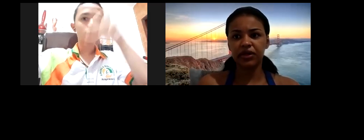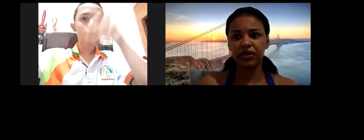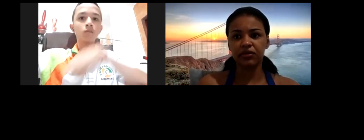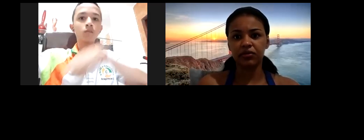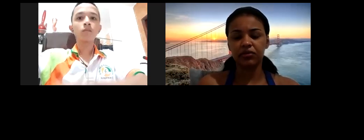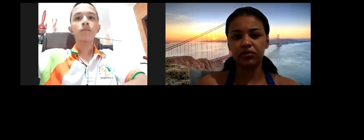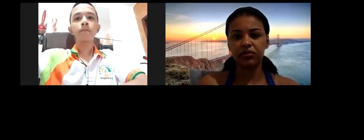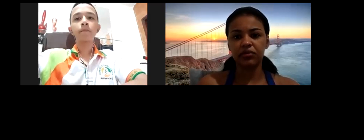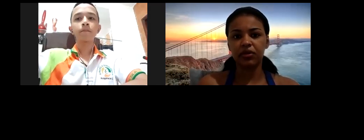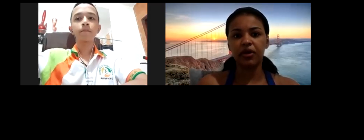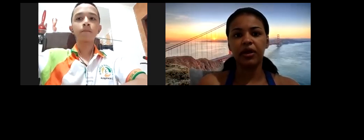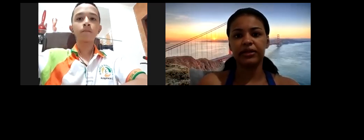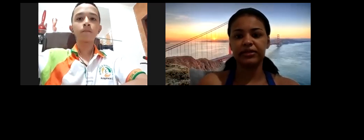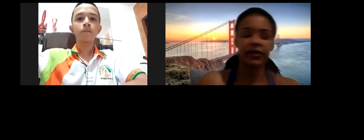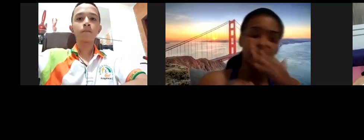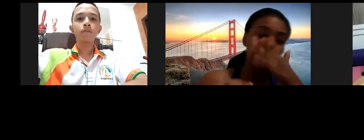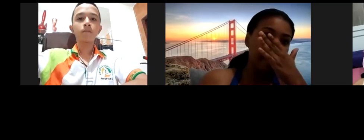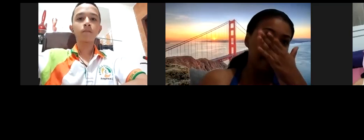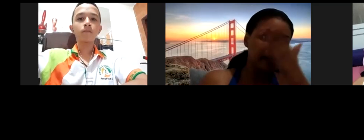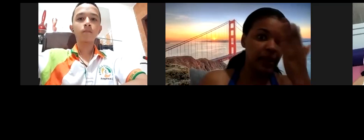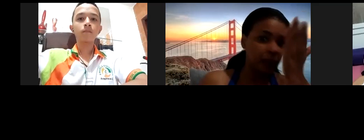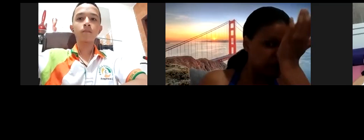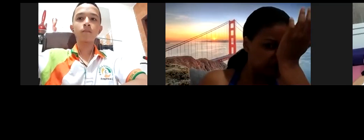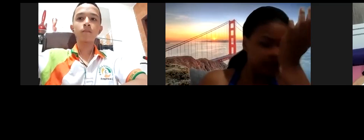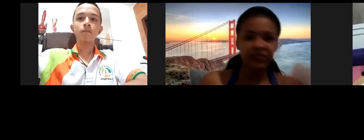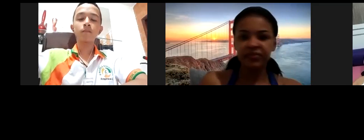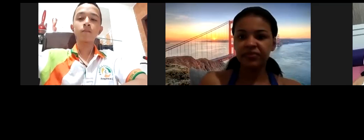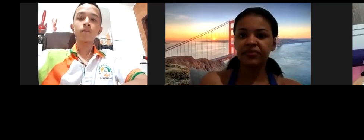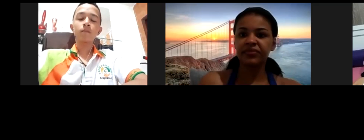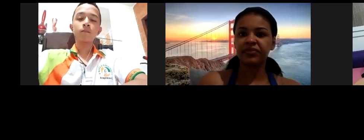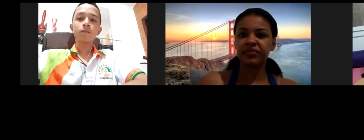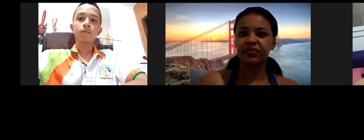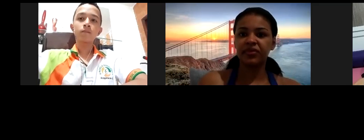a esperando que entrou Ah tá certo então